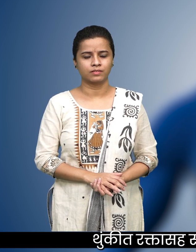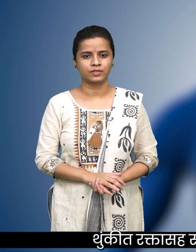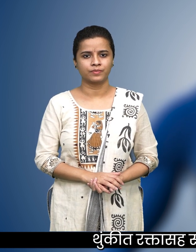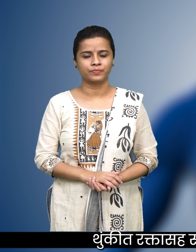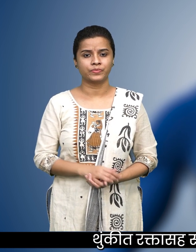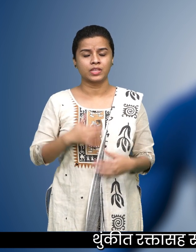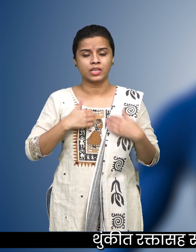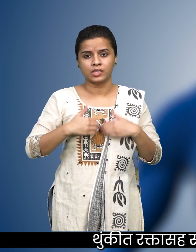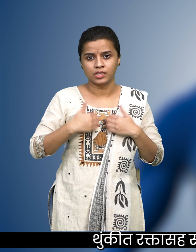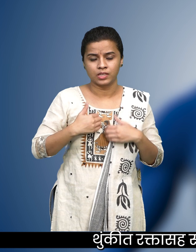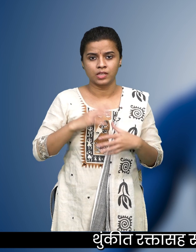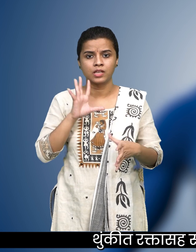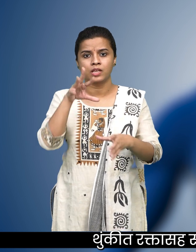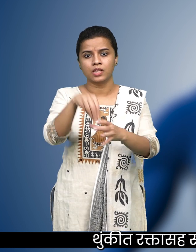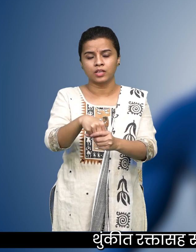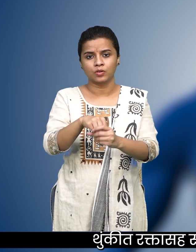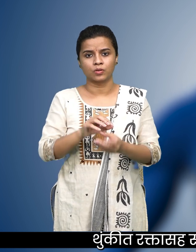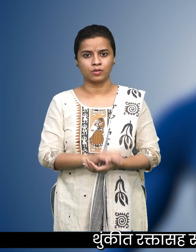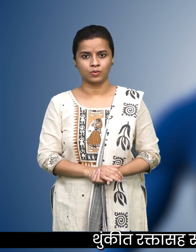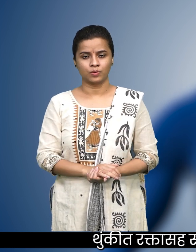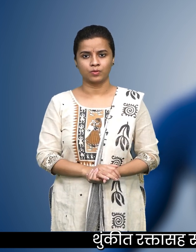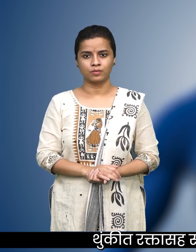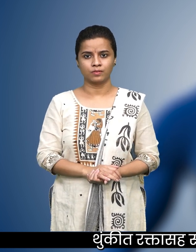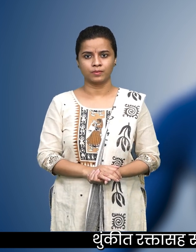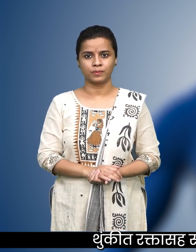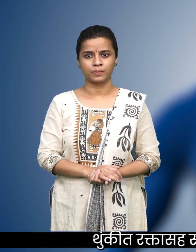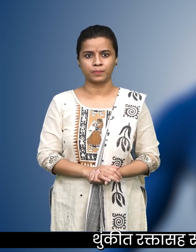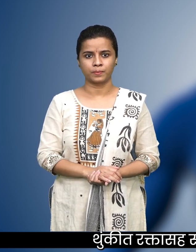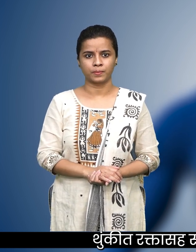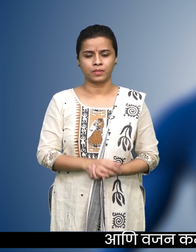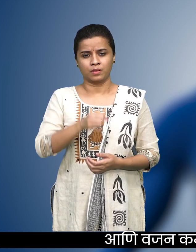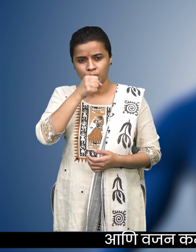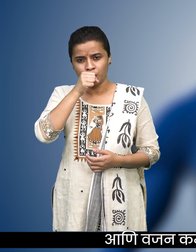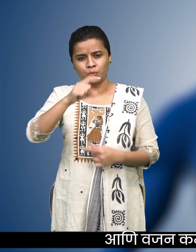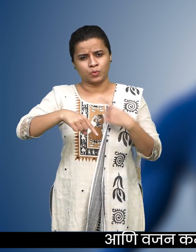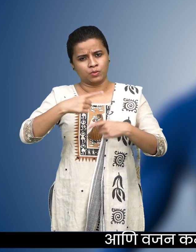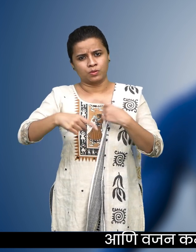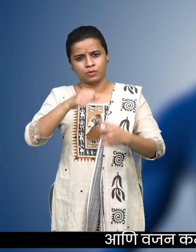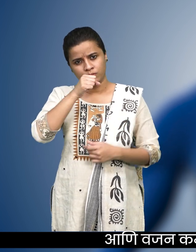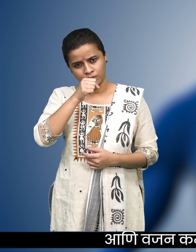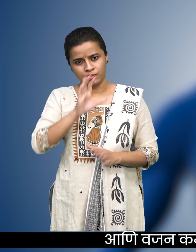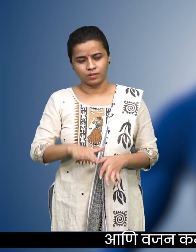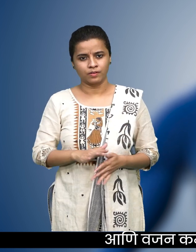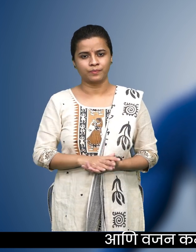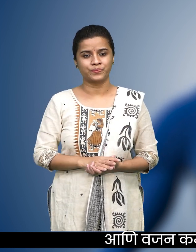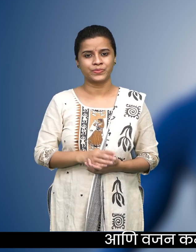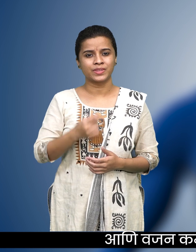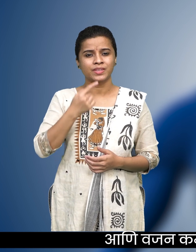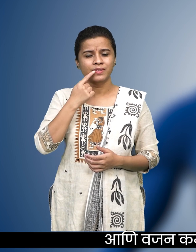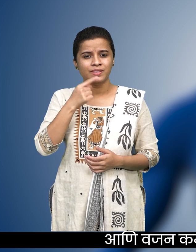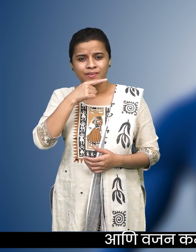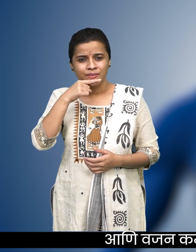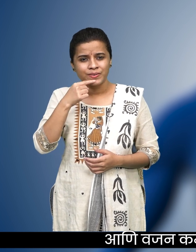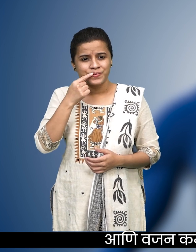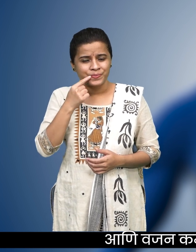थुंकीत रक्तासह सतत खोकला, ताप, रात्री घाम येणे, भूक न लागणे आणि वजन कमी होणे या आजाराच्या लक्षणांचा समावेश